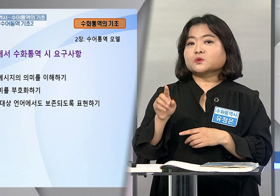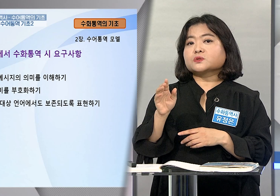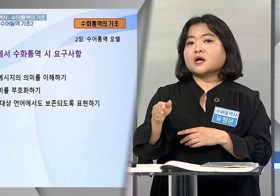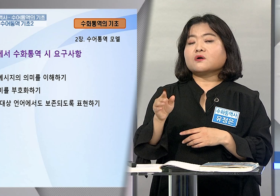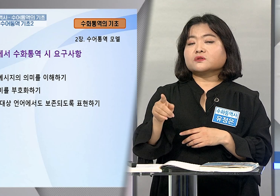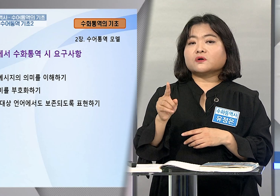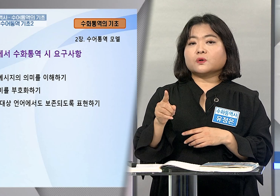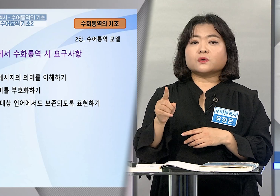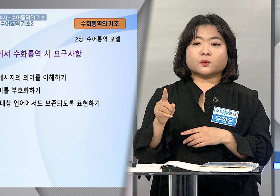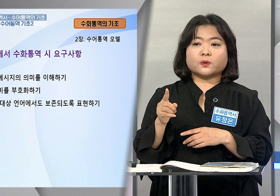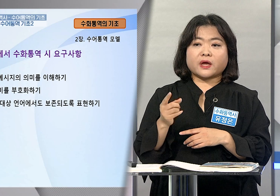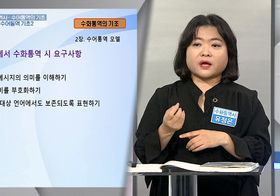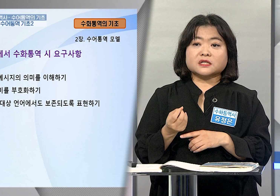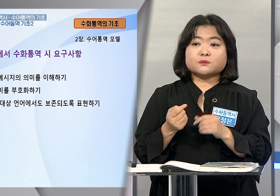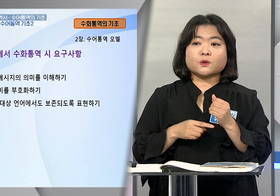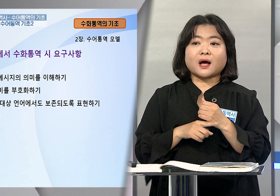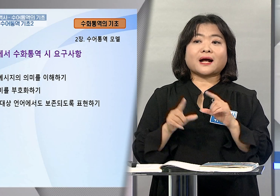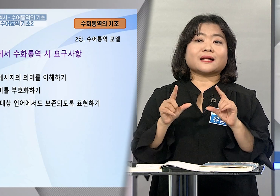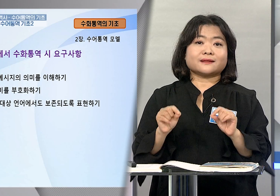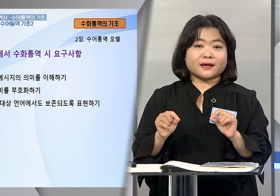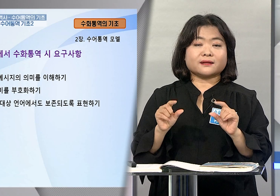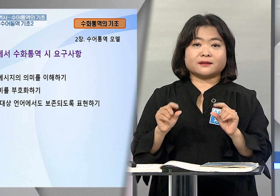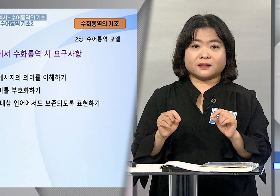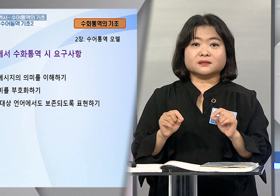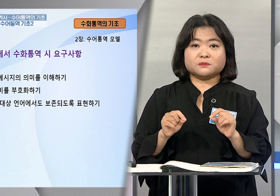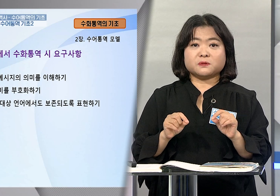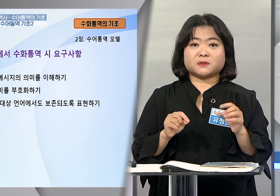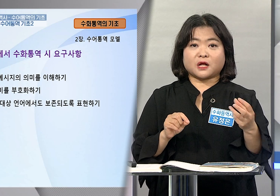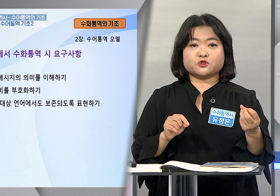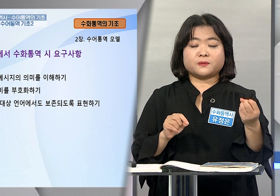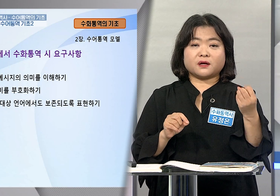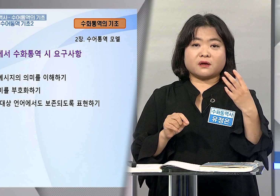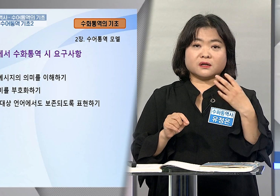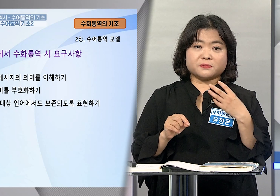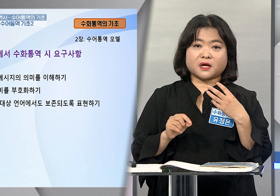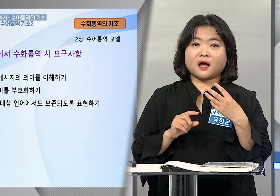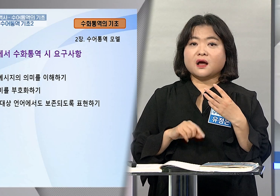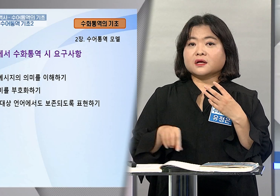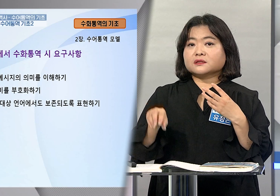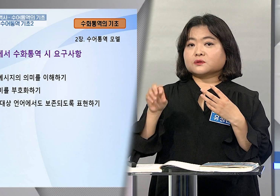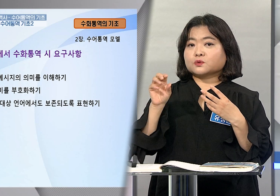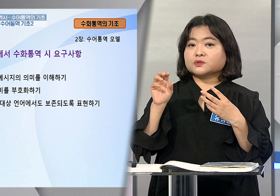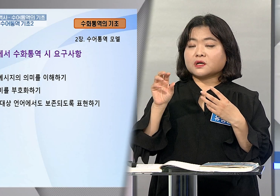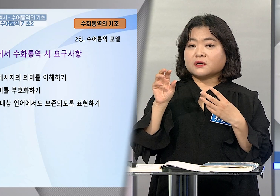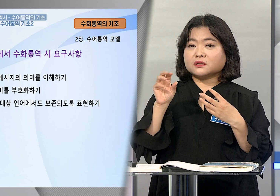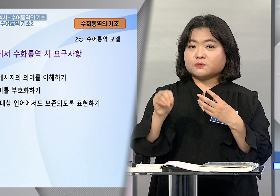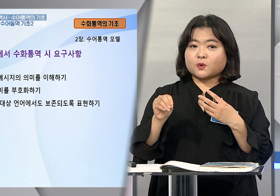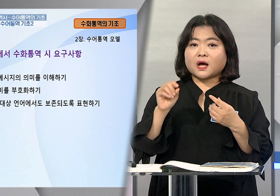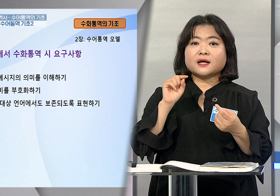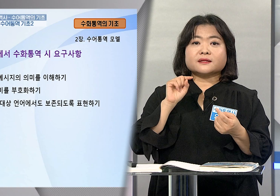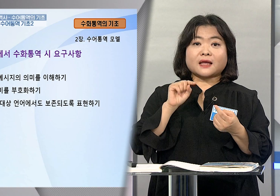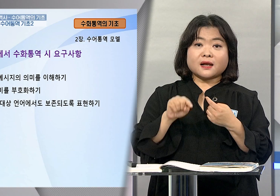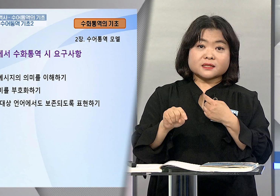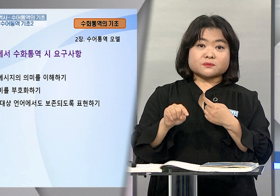도착 언어로의 의미와 같아야 된다는 의미입니다. 출발어의 의미가 도착어의 의미와